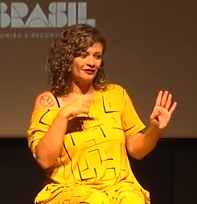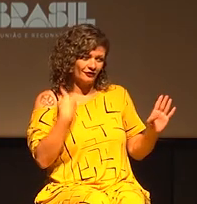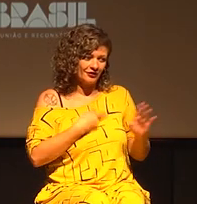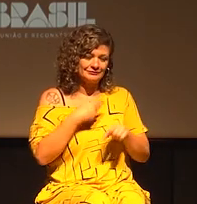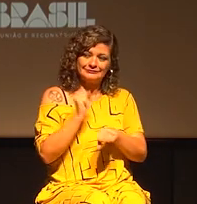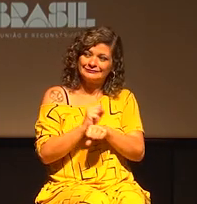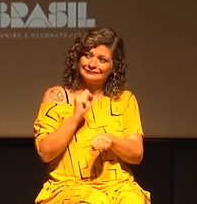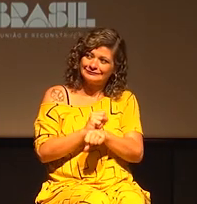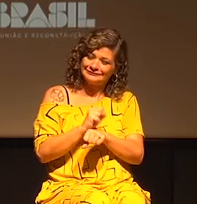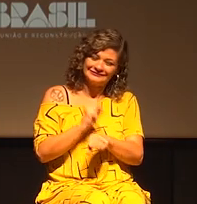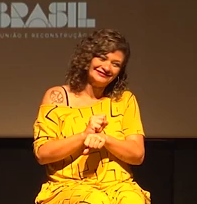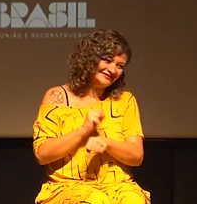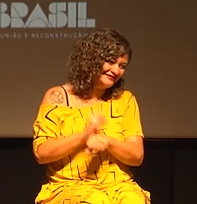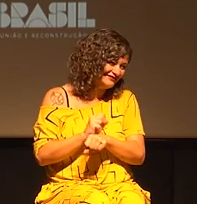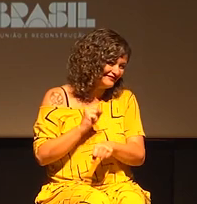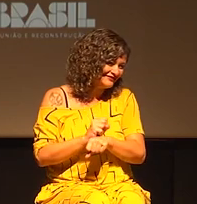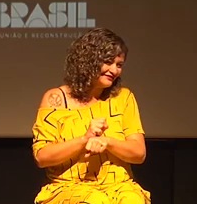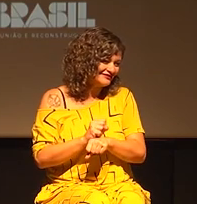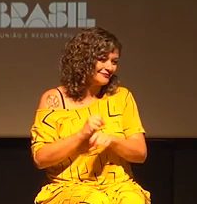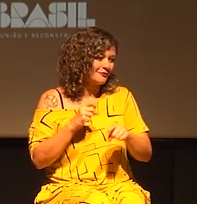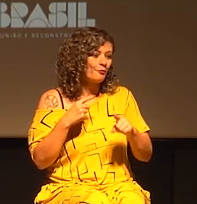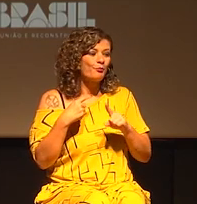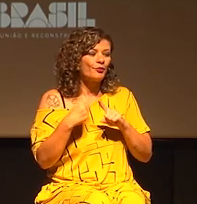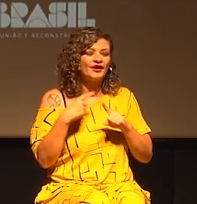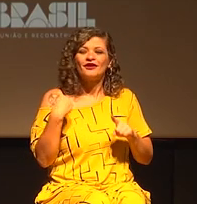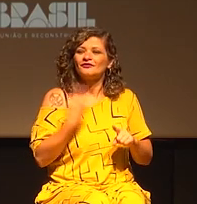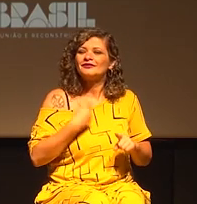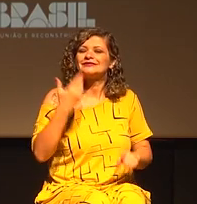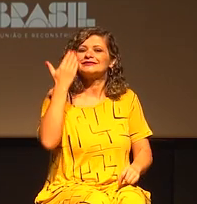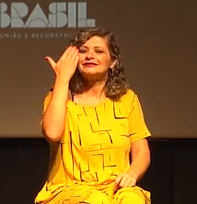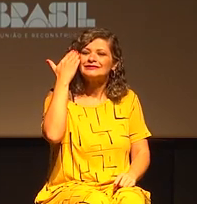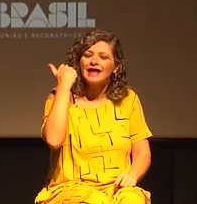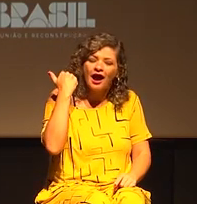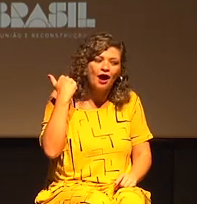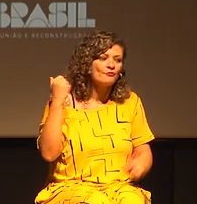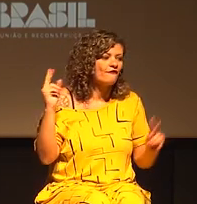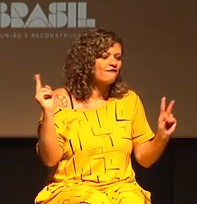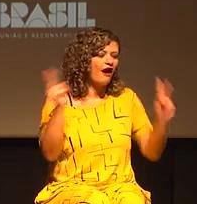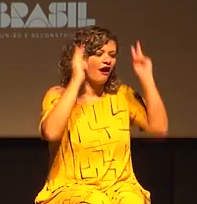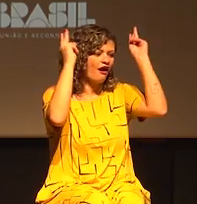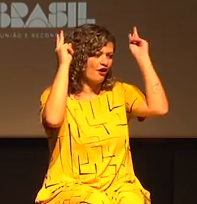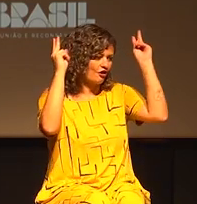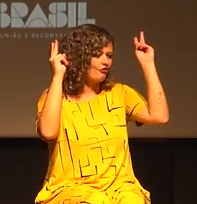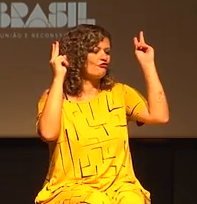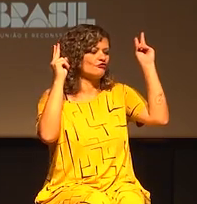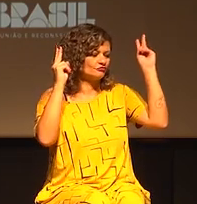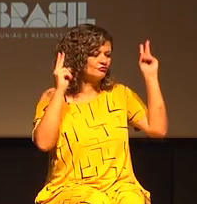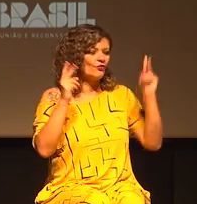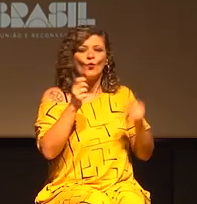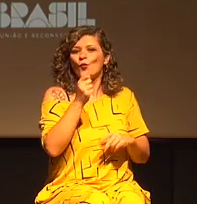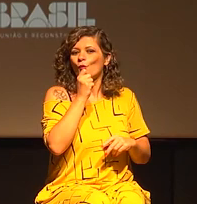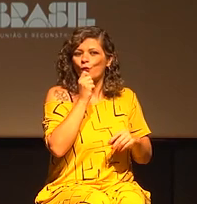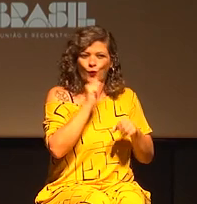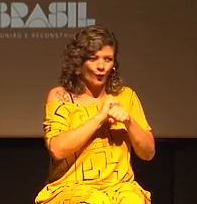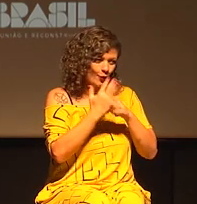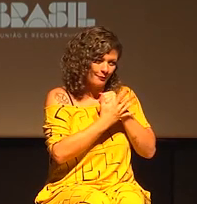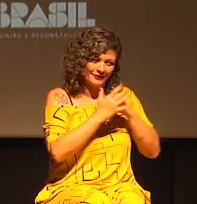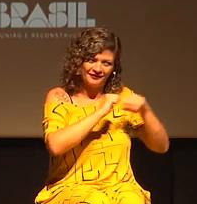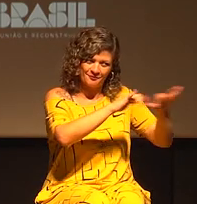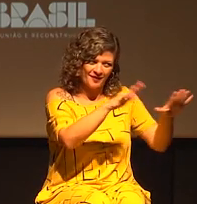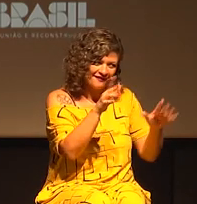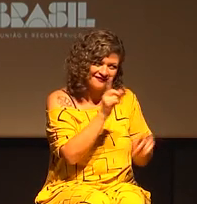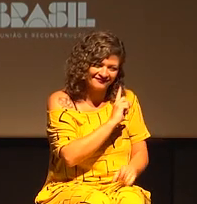pai para que isso porque a gente sabe o quanto é importante nesse momento que não acabou a